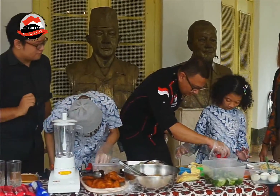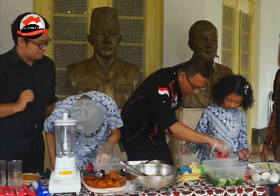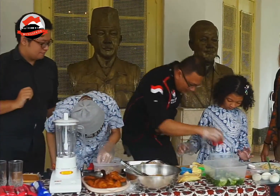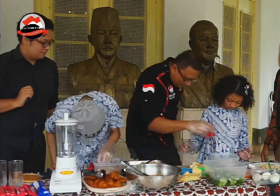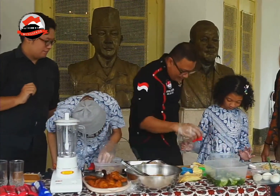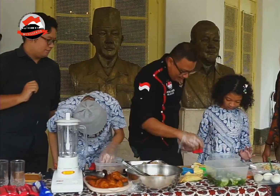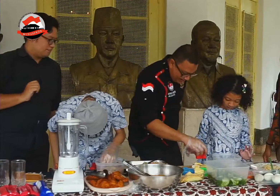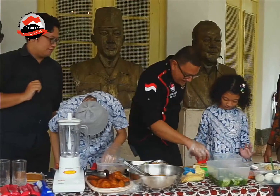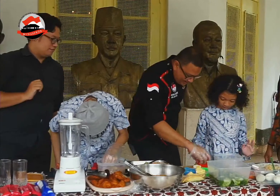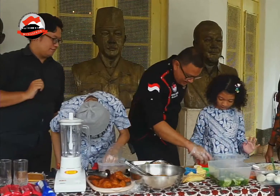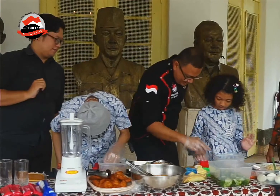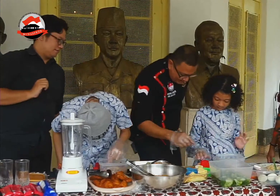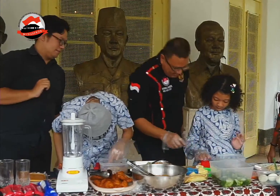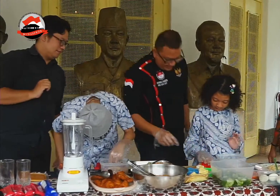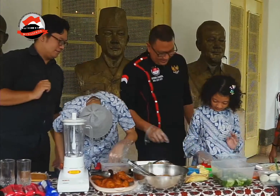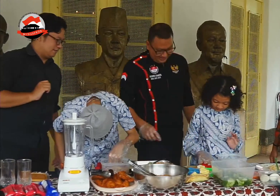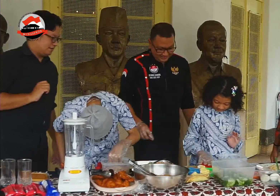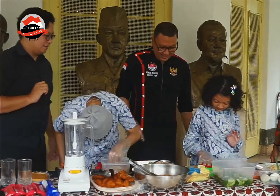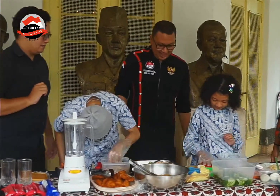Ore!